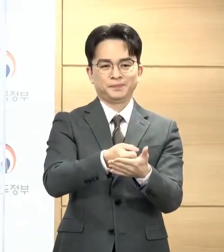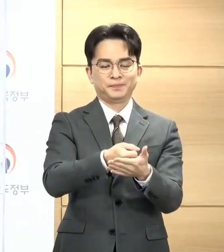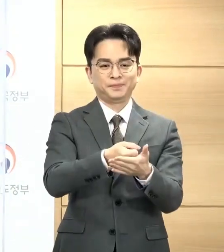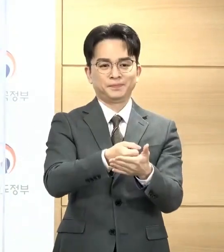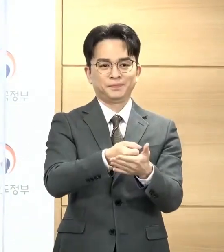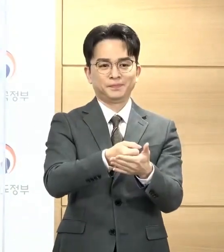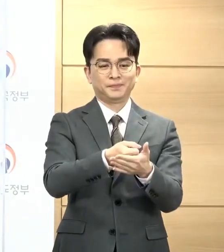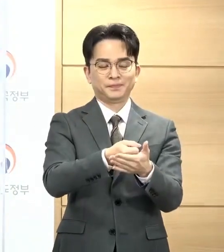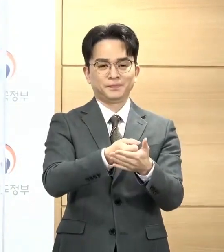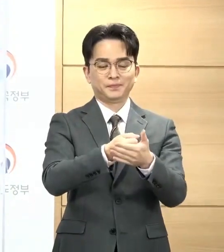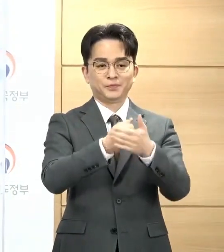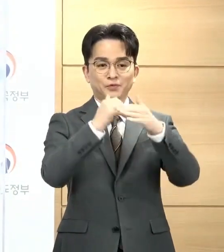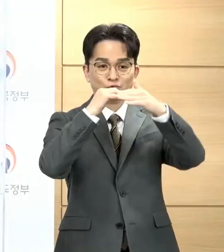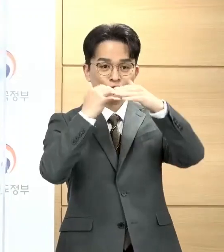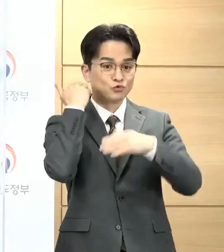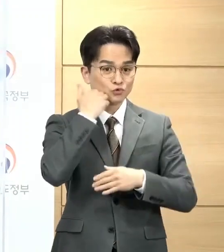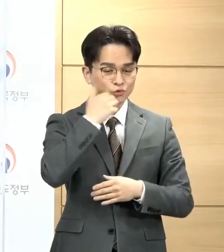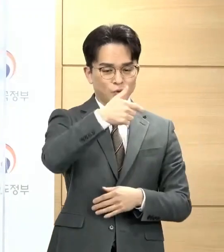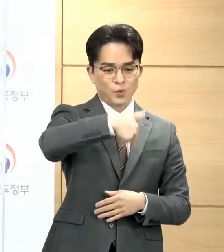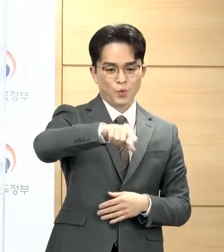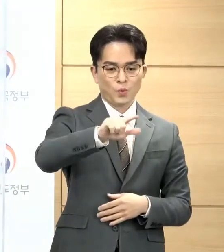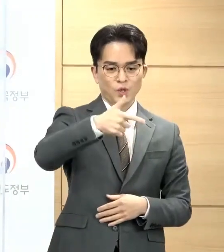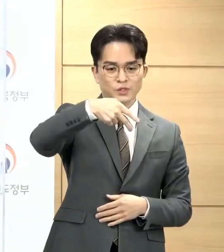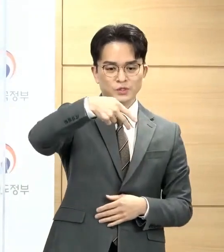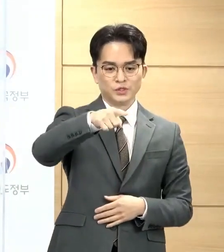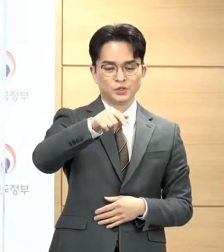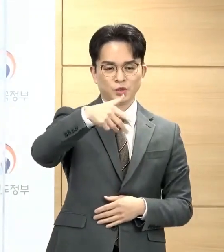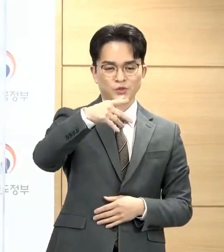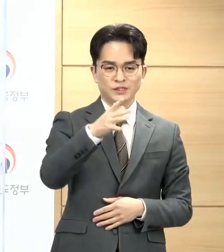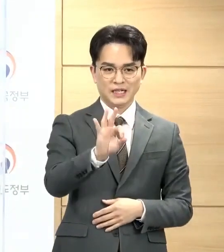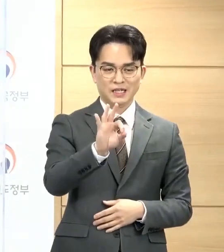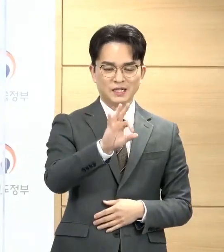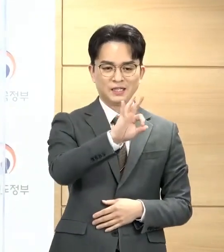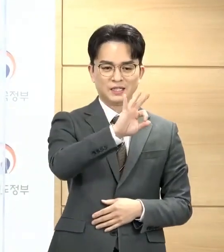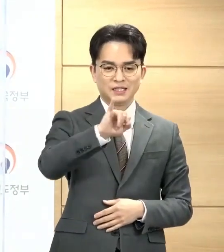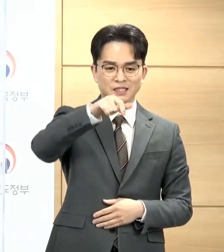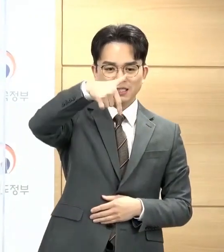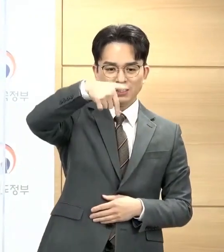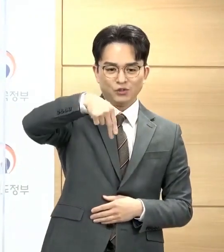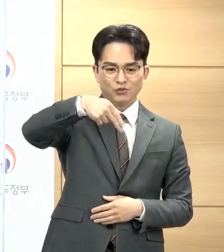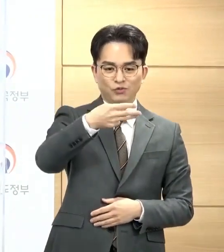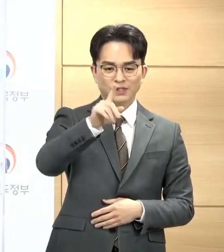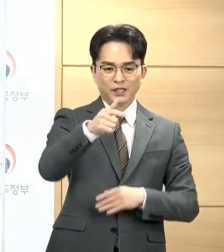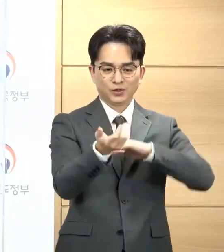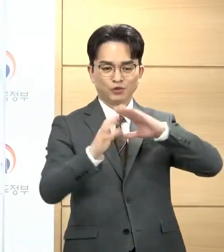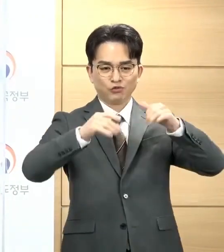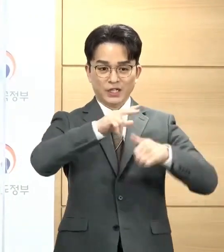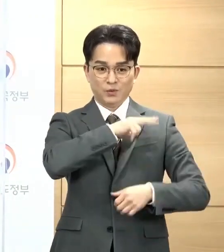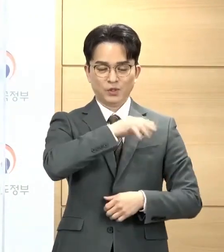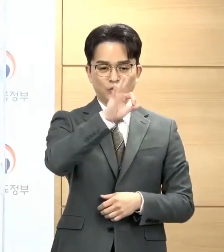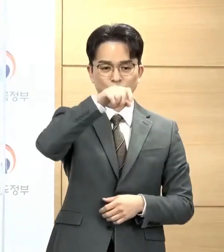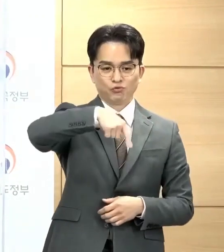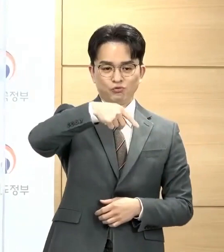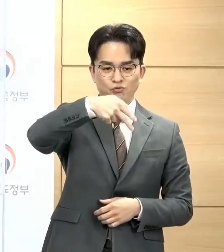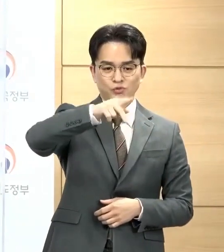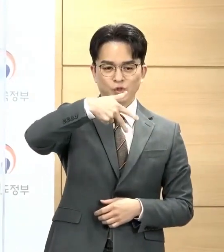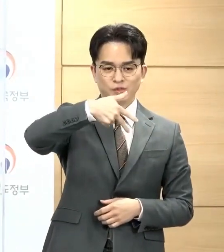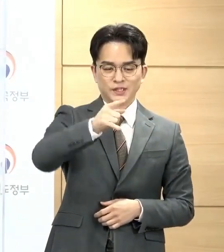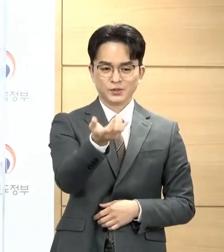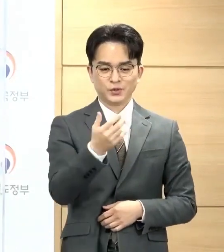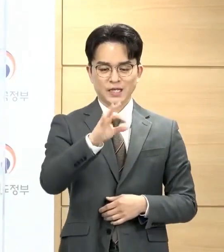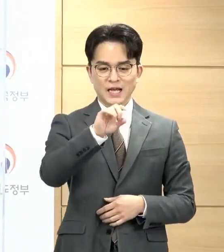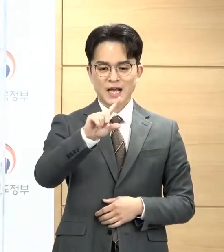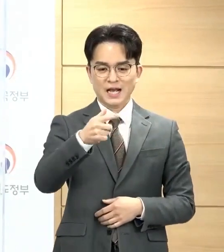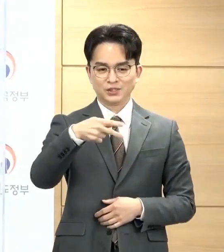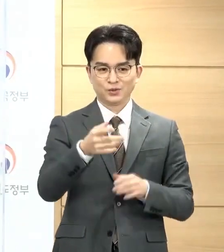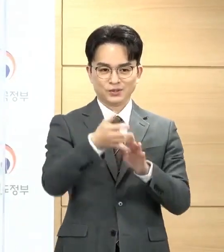주요 대상자는 권석창 이규택 박 전 국회의원 우석재 전 안성시장